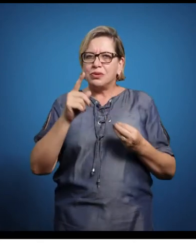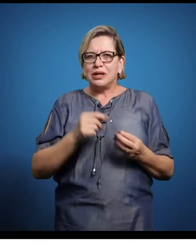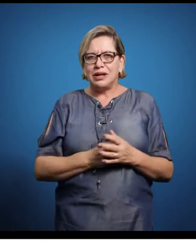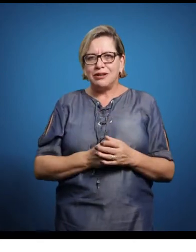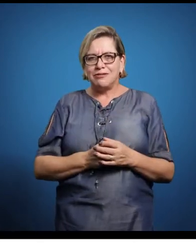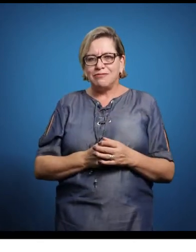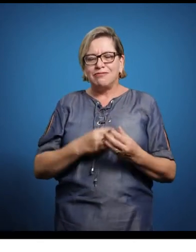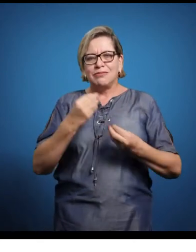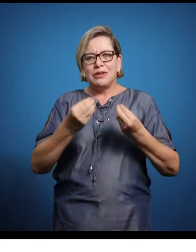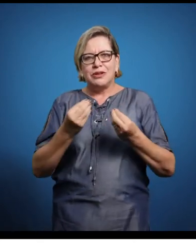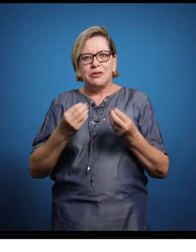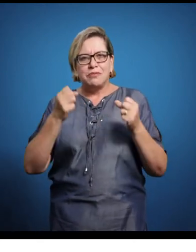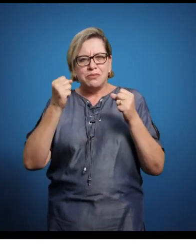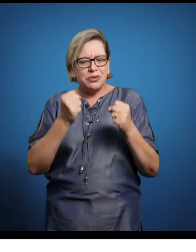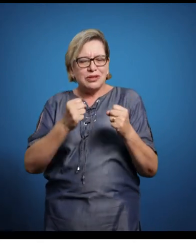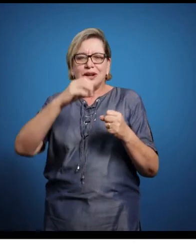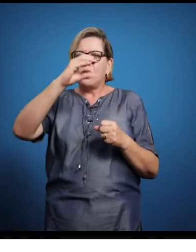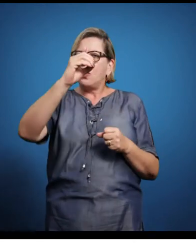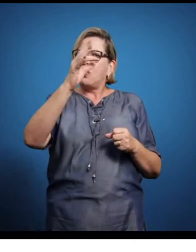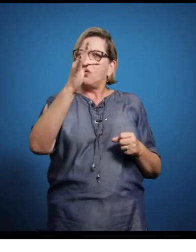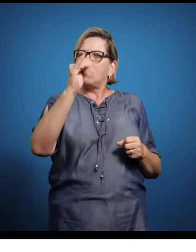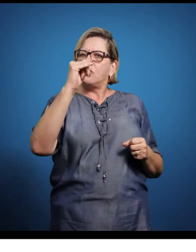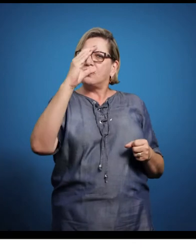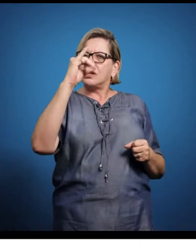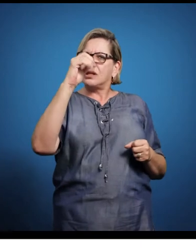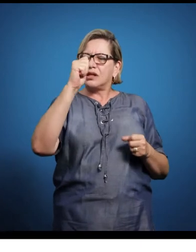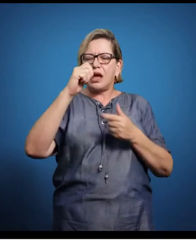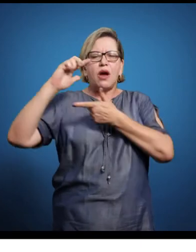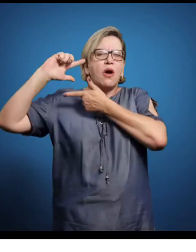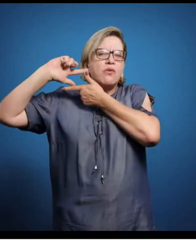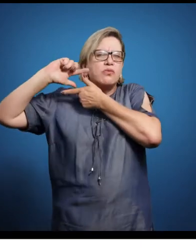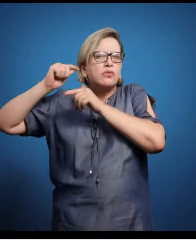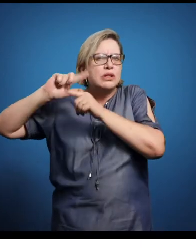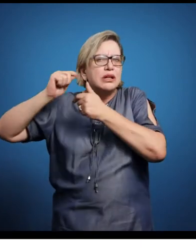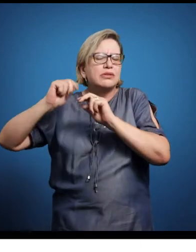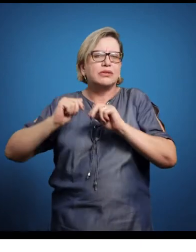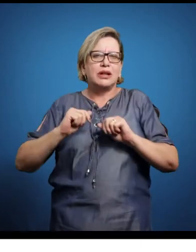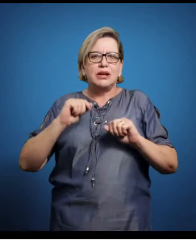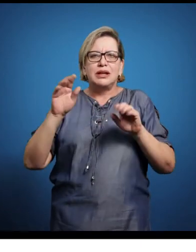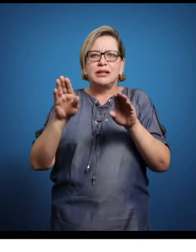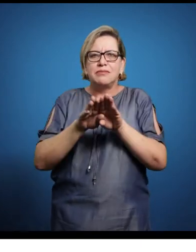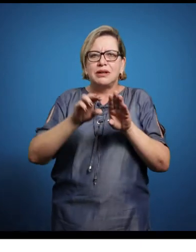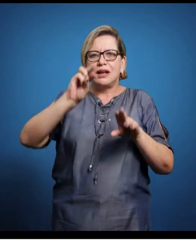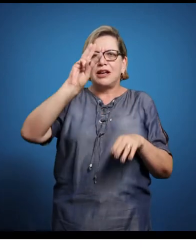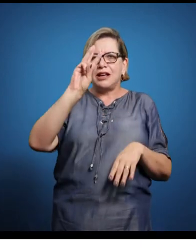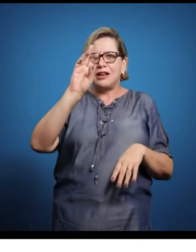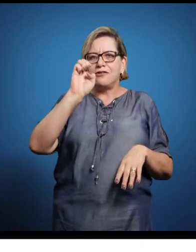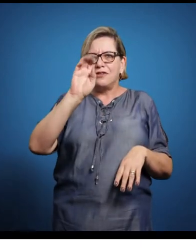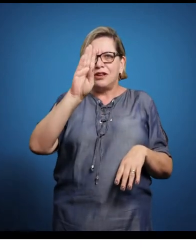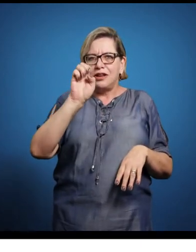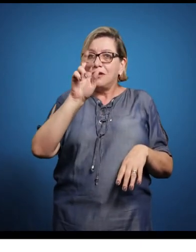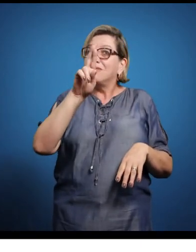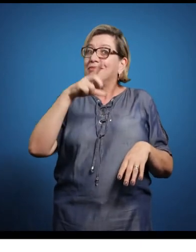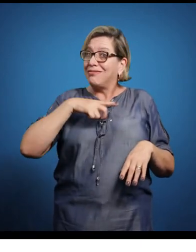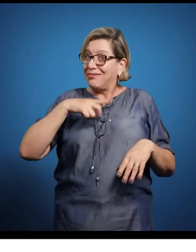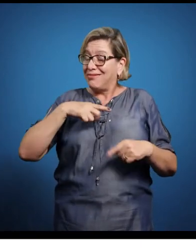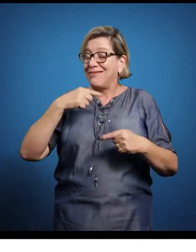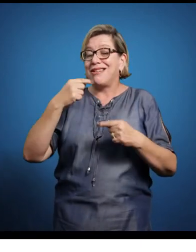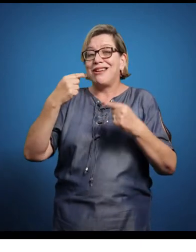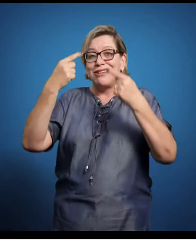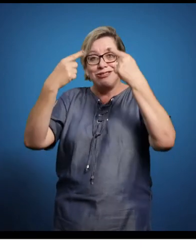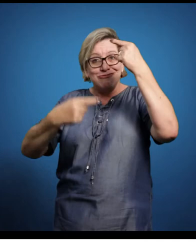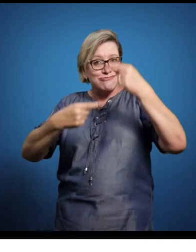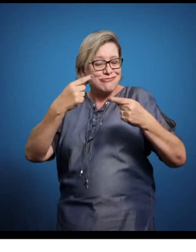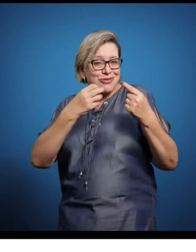oficial o poder carismático poder tradicional everton é uma discussão muito cara sobre o poder